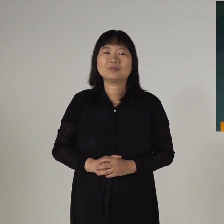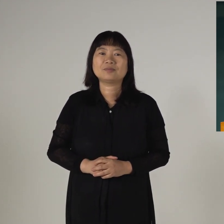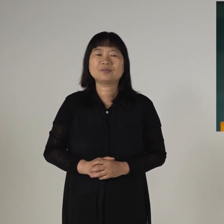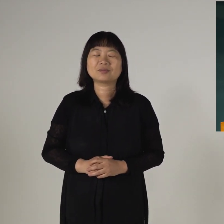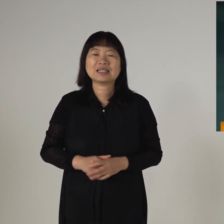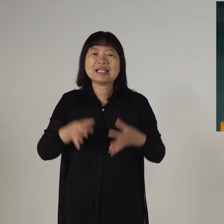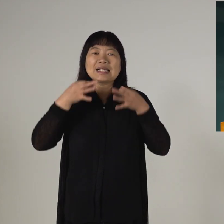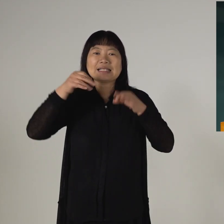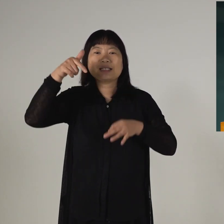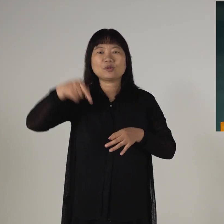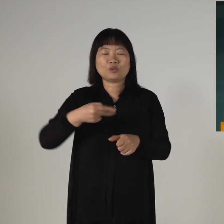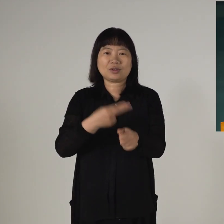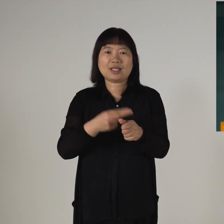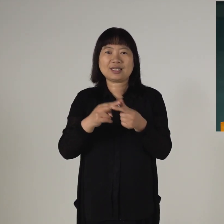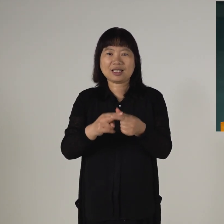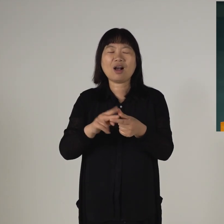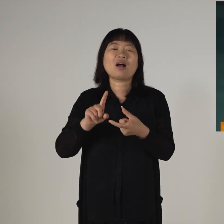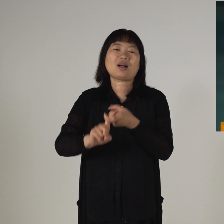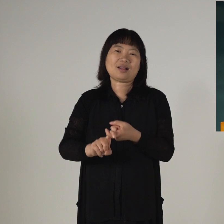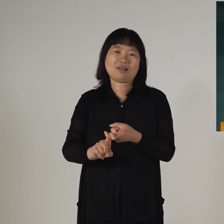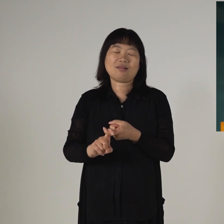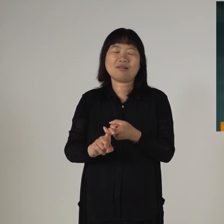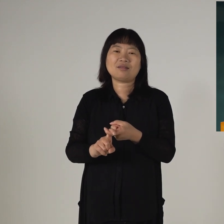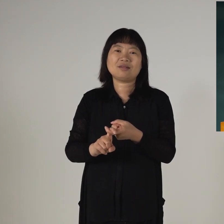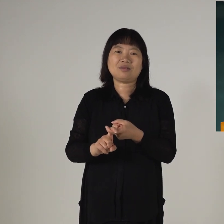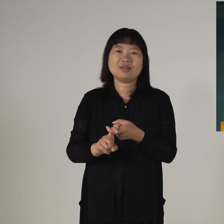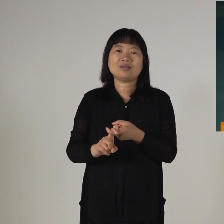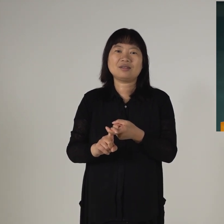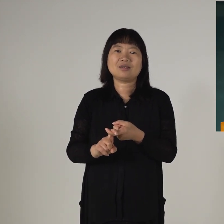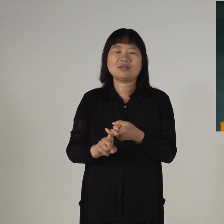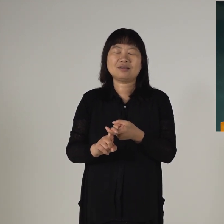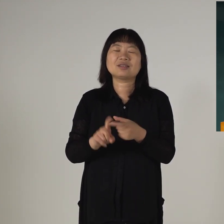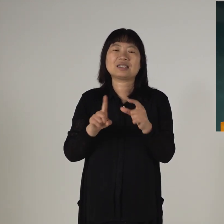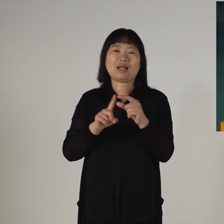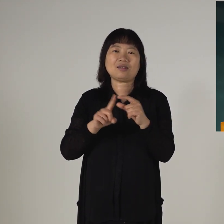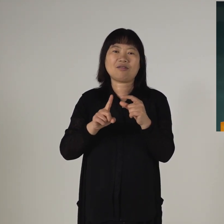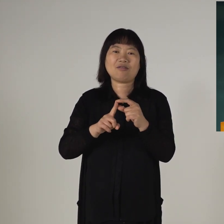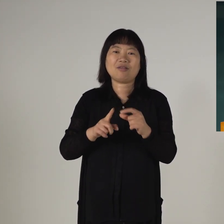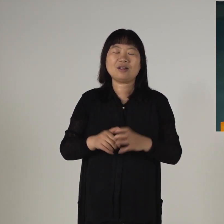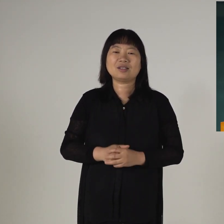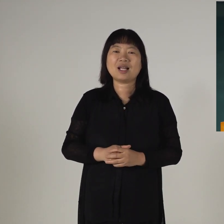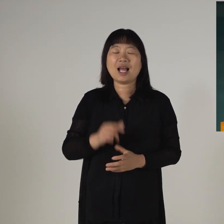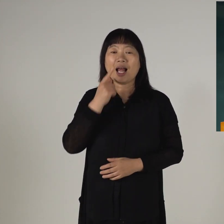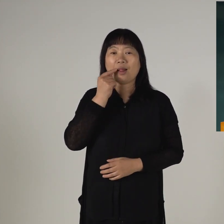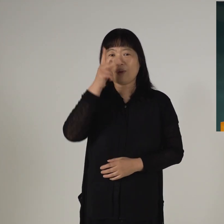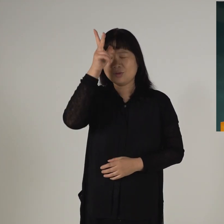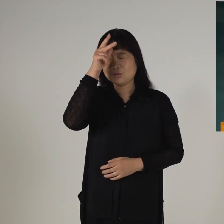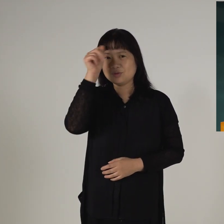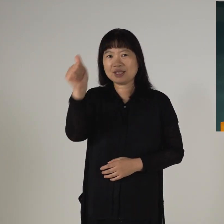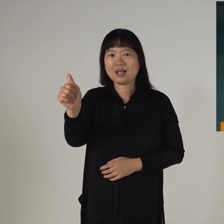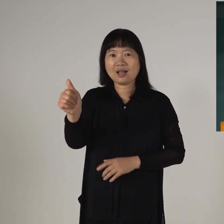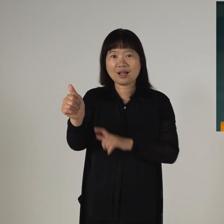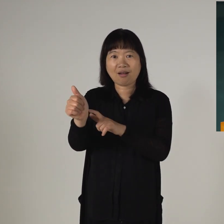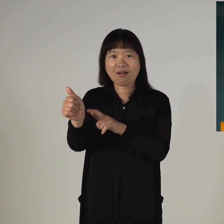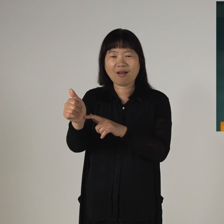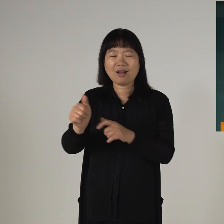김구 선생님과 관련이 있는 표현이더라고요. 일본 순사가